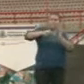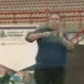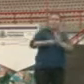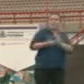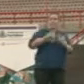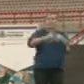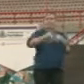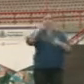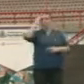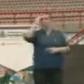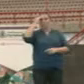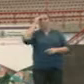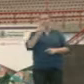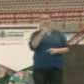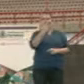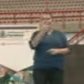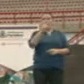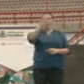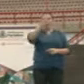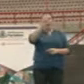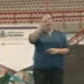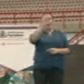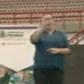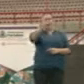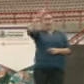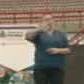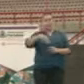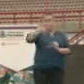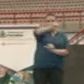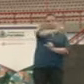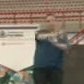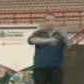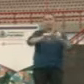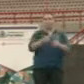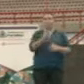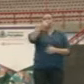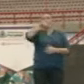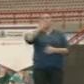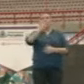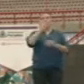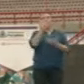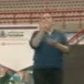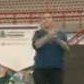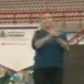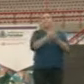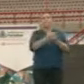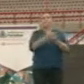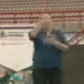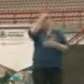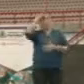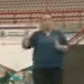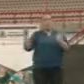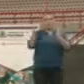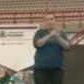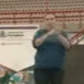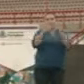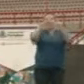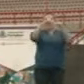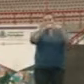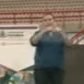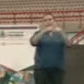pessoas não entendiam porque ela estava em latim. E quem foi o percursor desse movimento? Se não uma pessoa da própria igreja. Quem foi Martinho